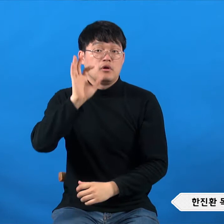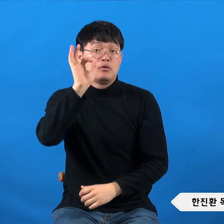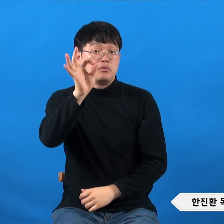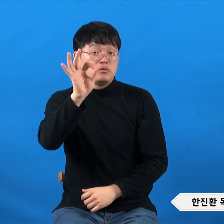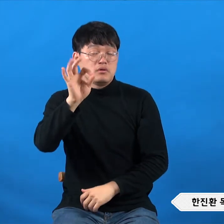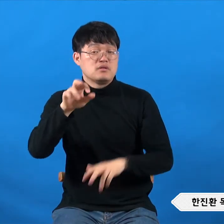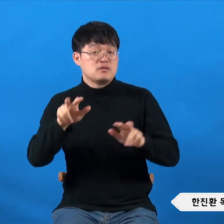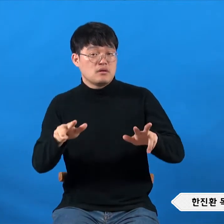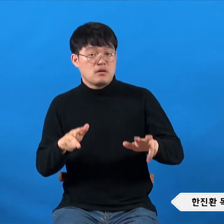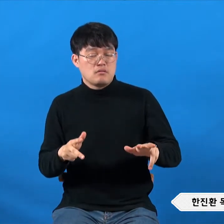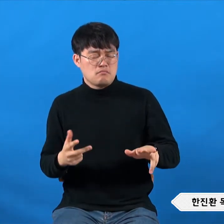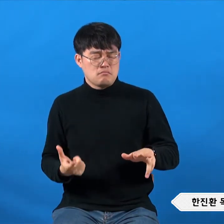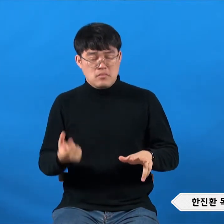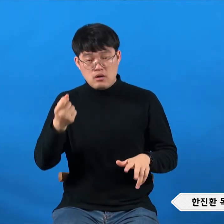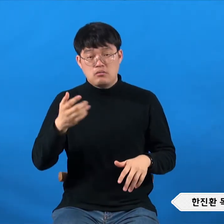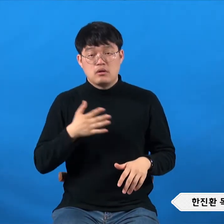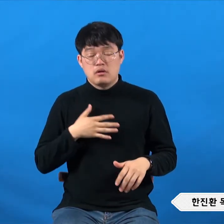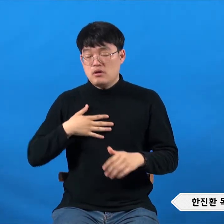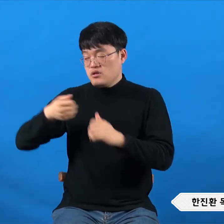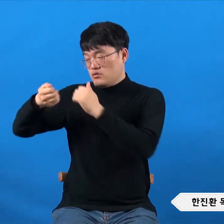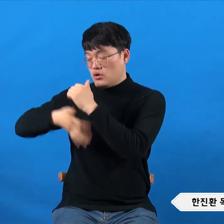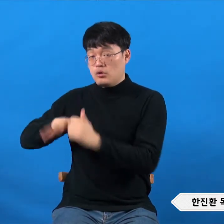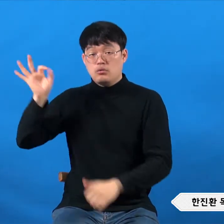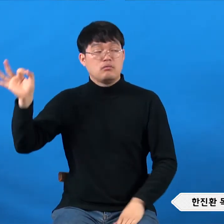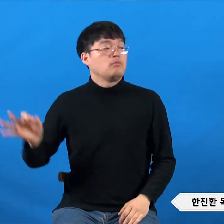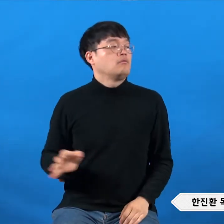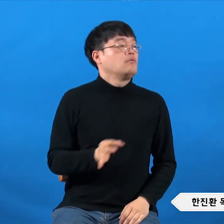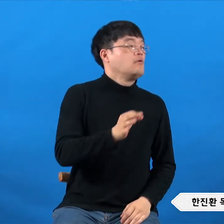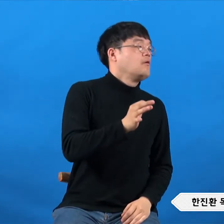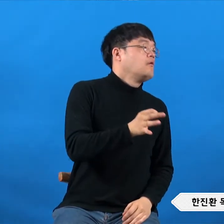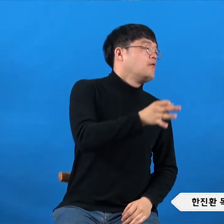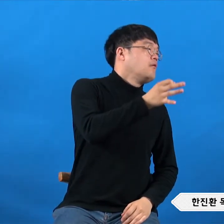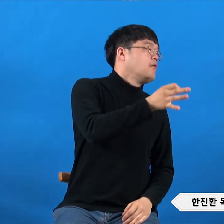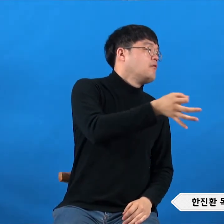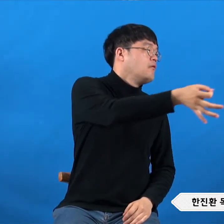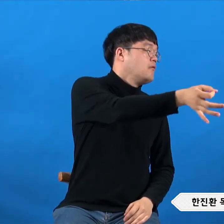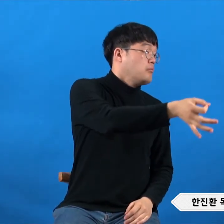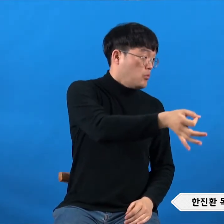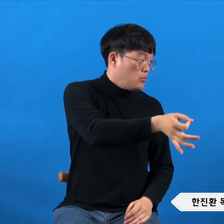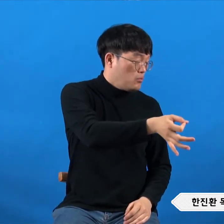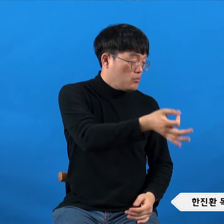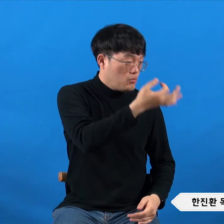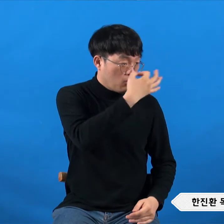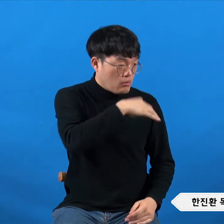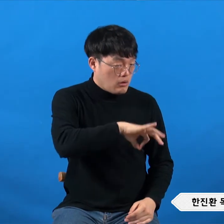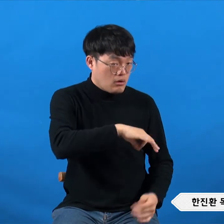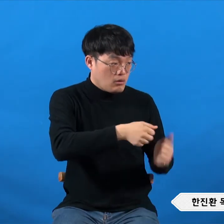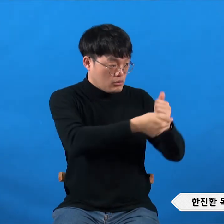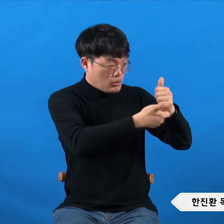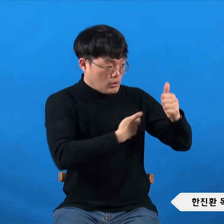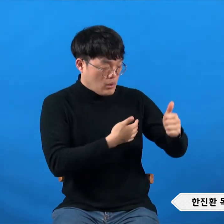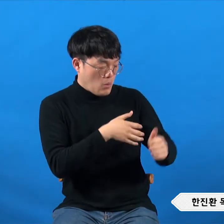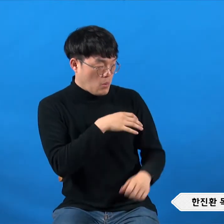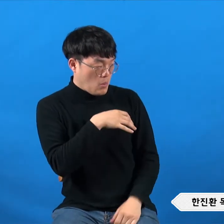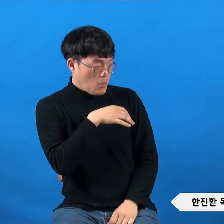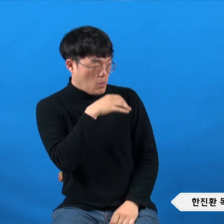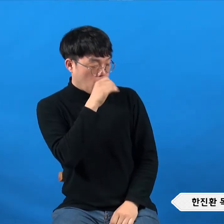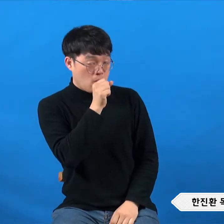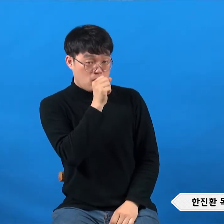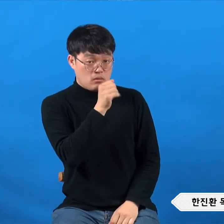돈은 바로바로 나에게 영향을 미칩니다. 이 들고 나가면 효과가 그냥 직방으로 바로바로 나타납니다.